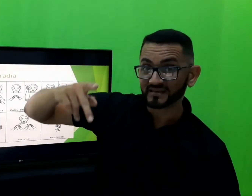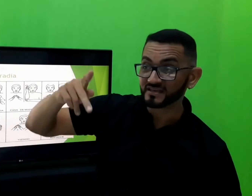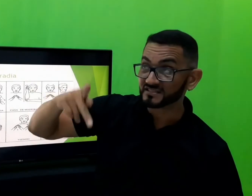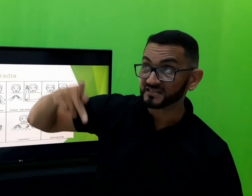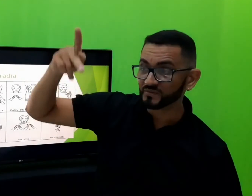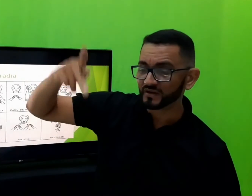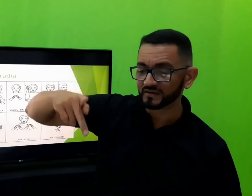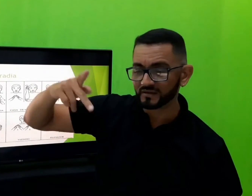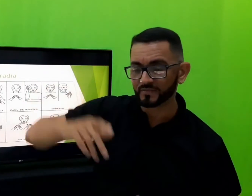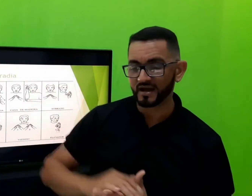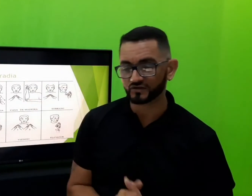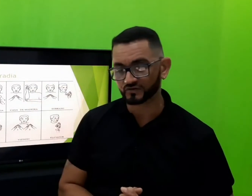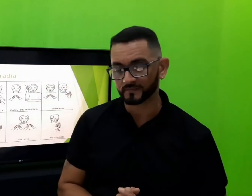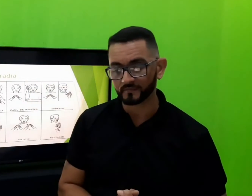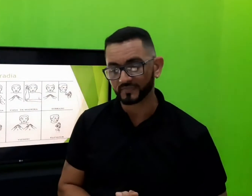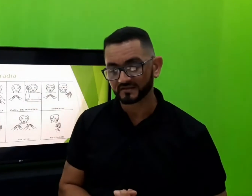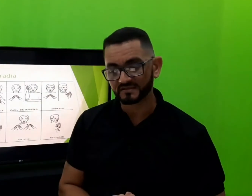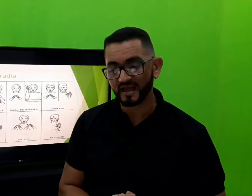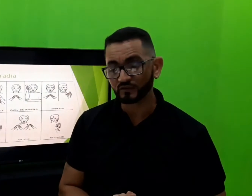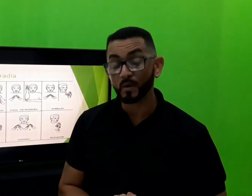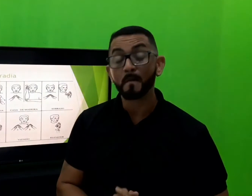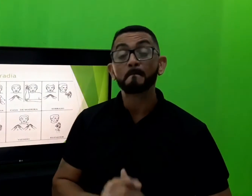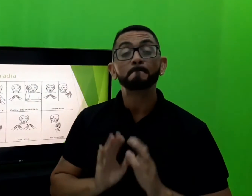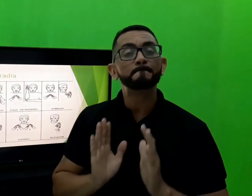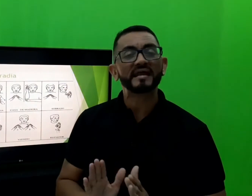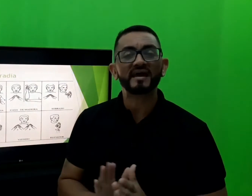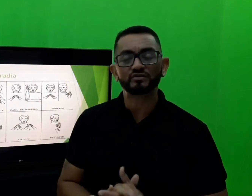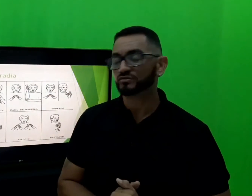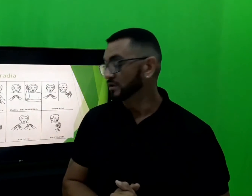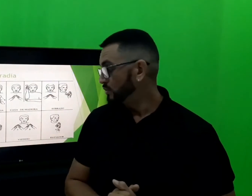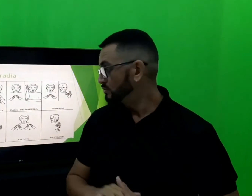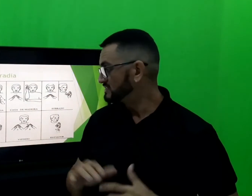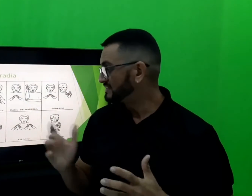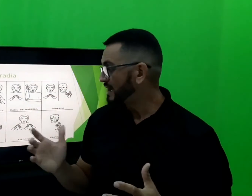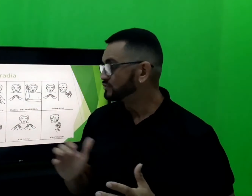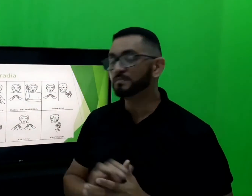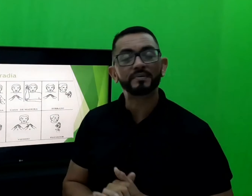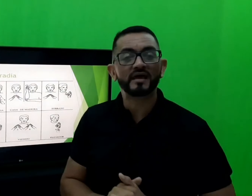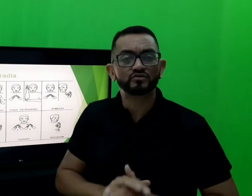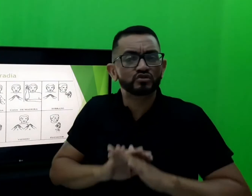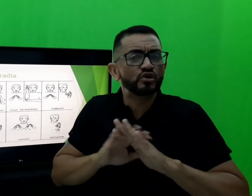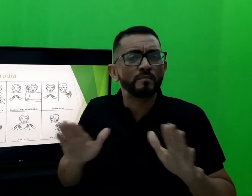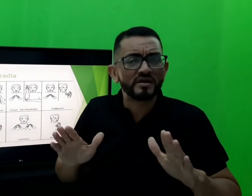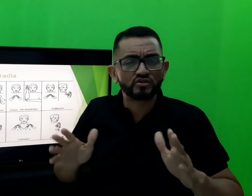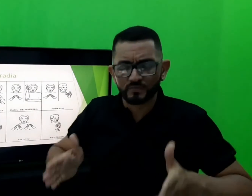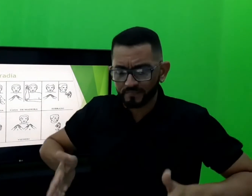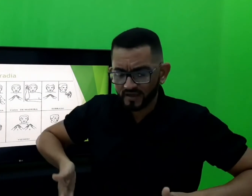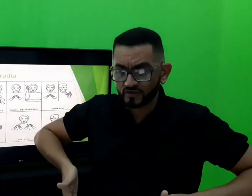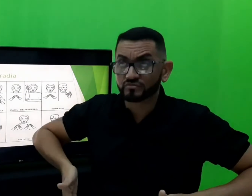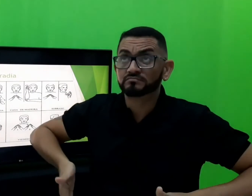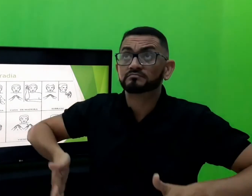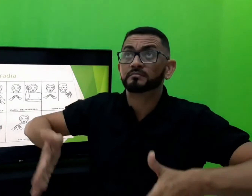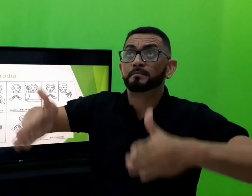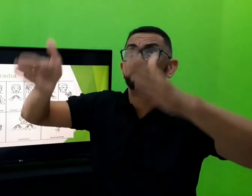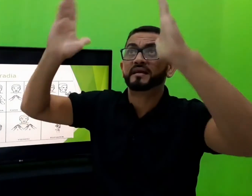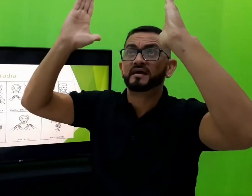é em cima e embaixo. Certo? Prédio. O sinal de prédio, somente de prédio.